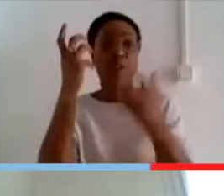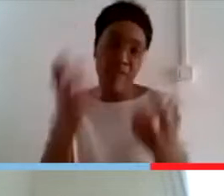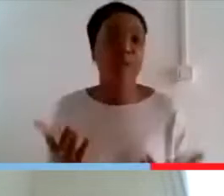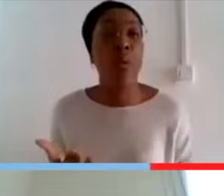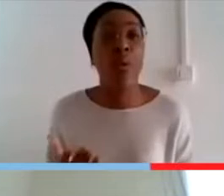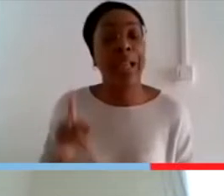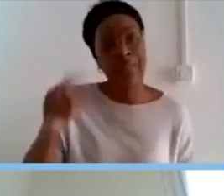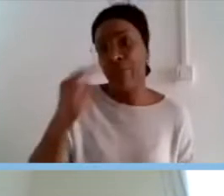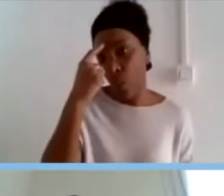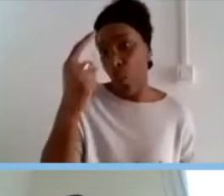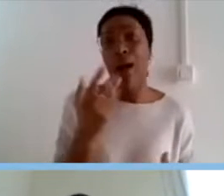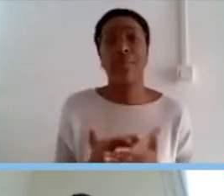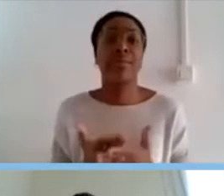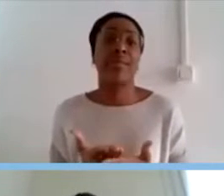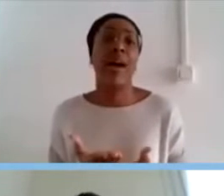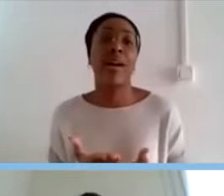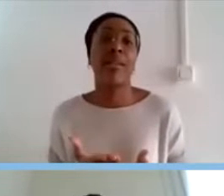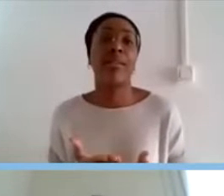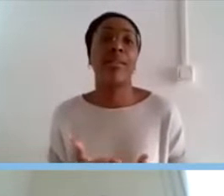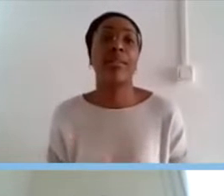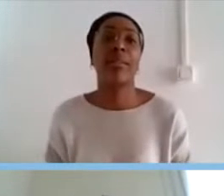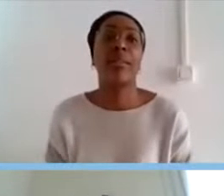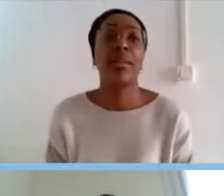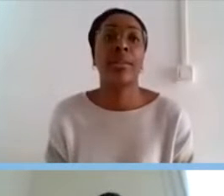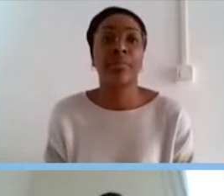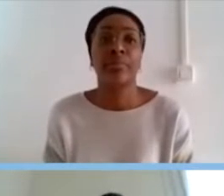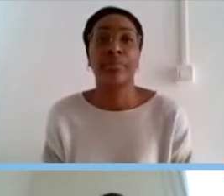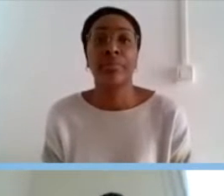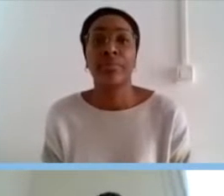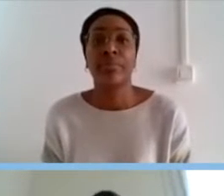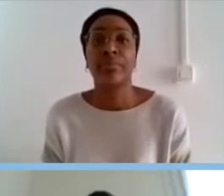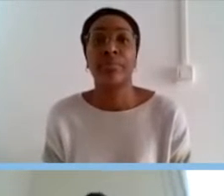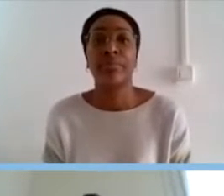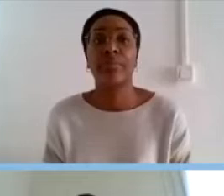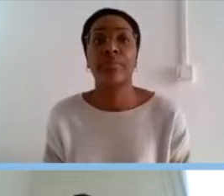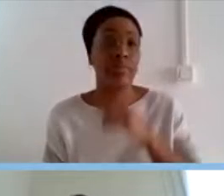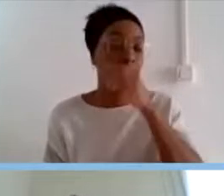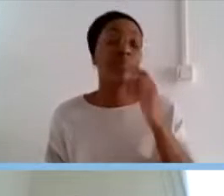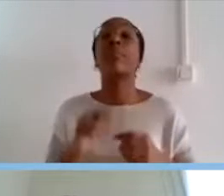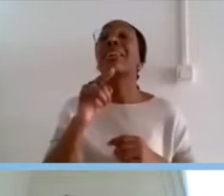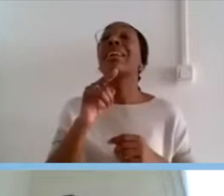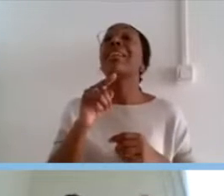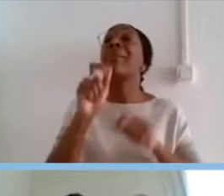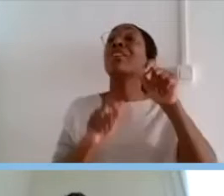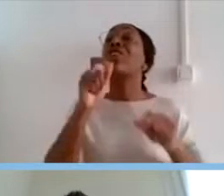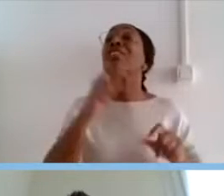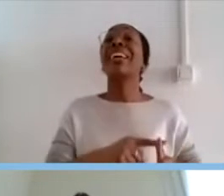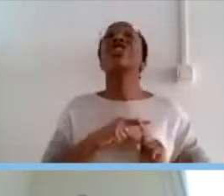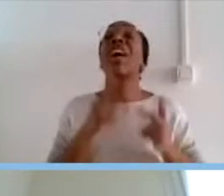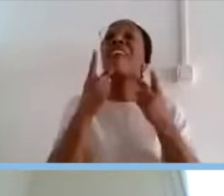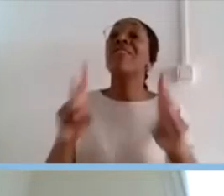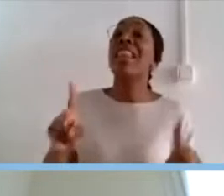Dieu le fait. les chrétiens de Thessalonique avaient